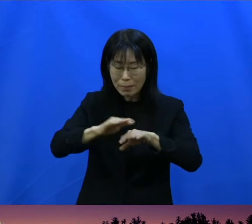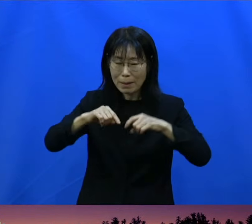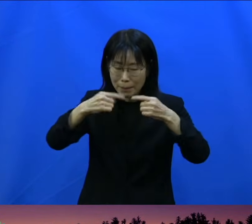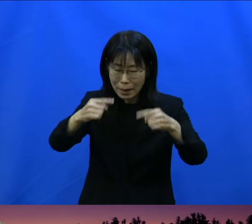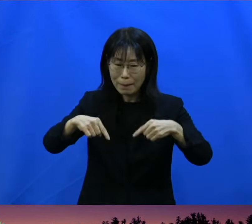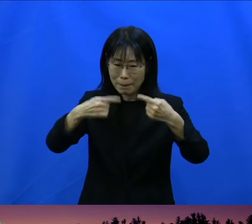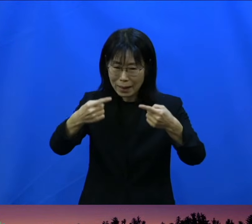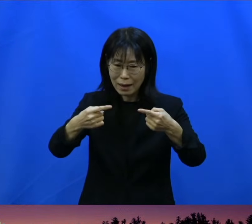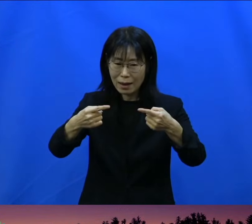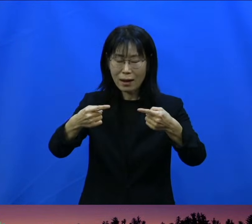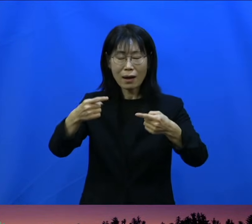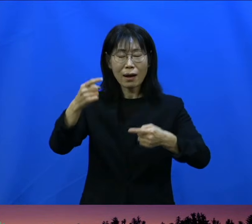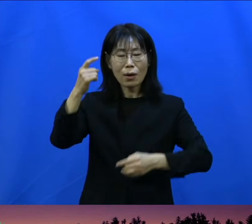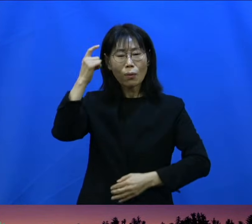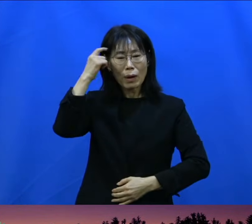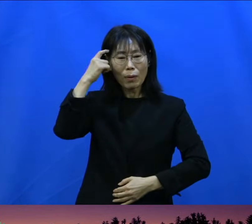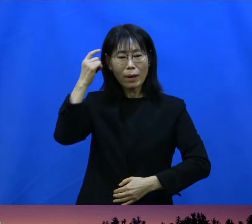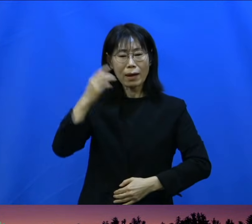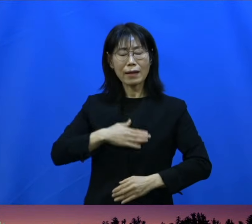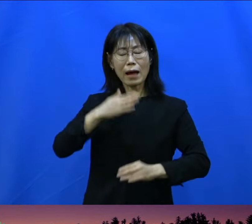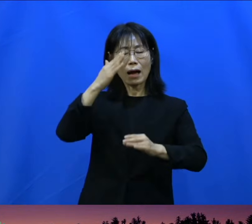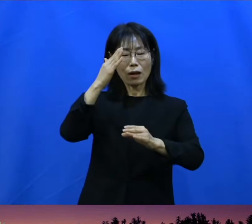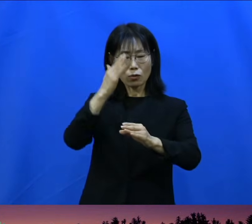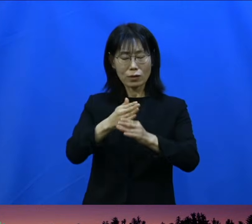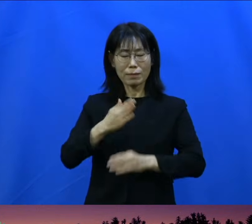나는 괜찮은 사람이라는 거.